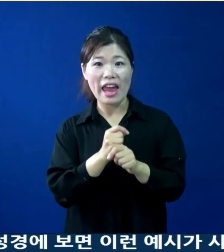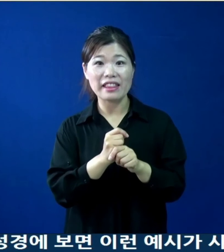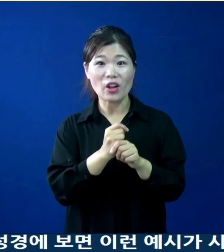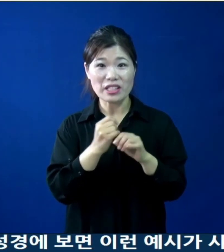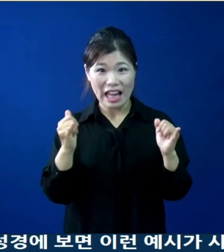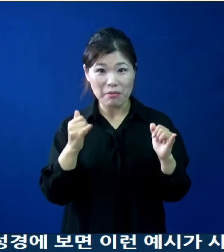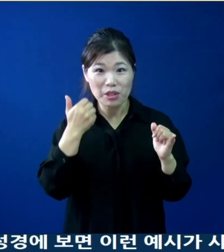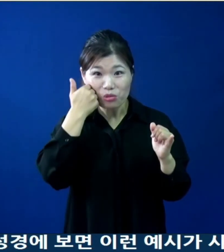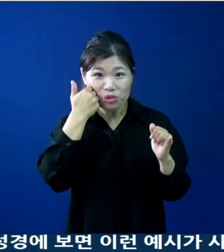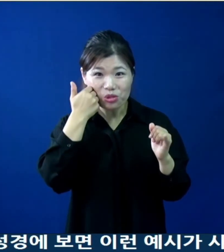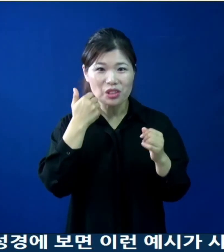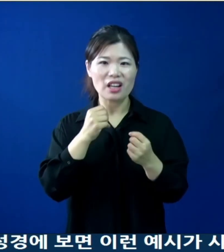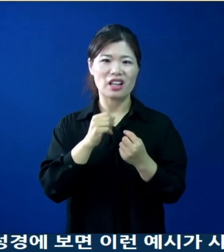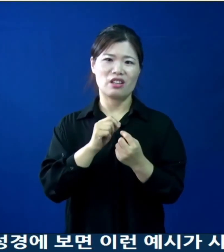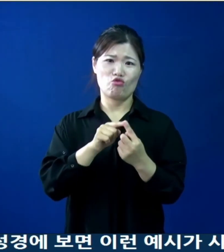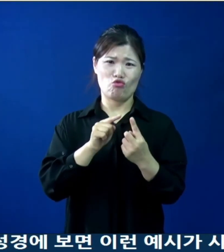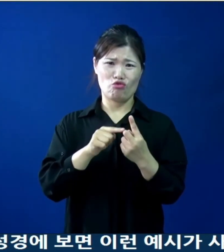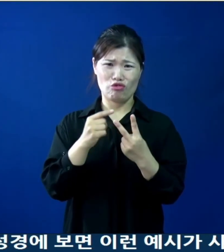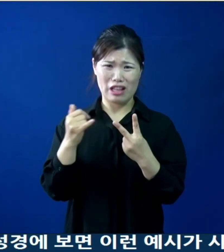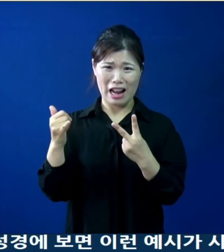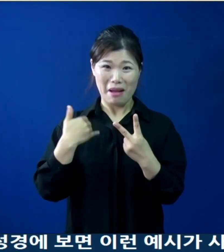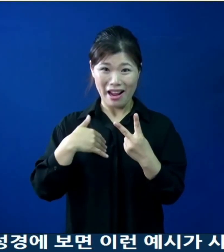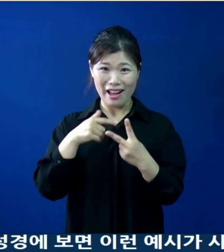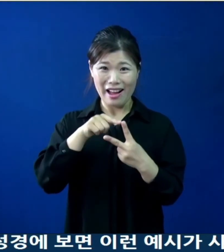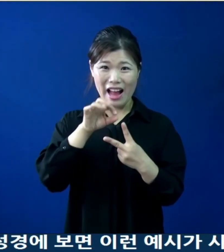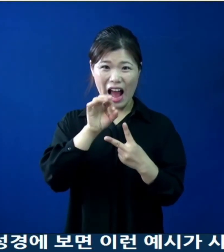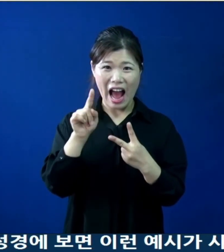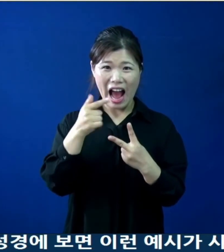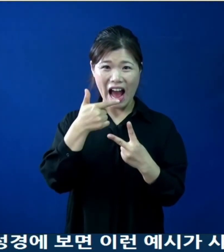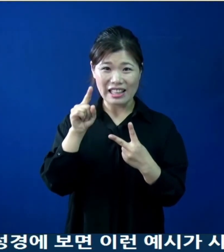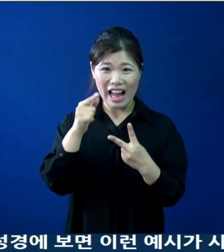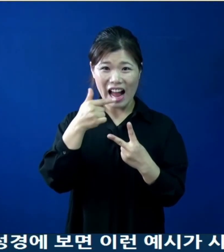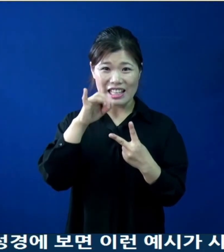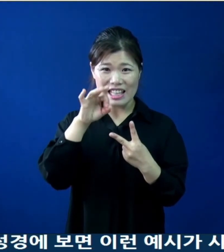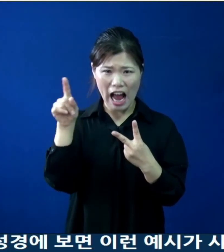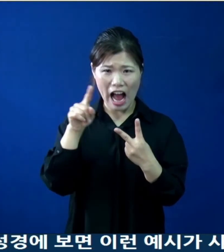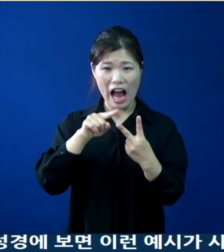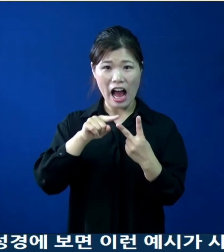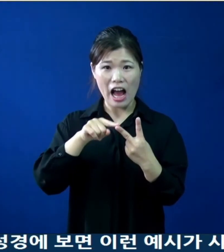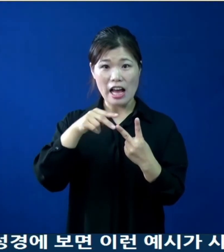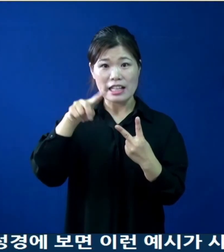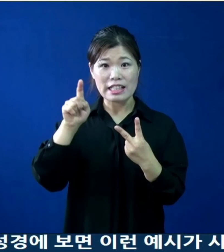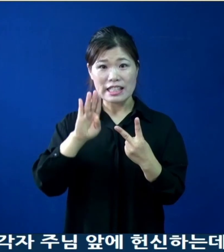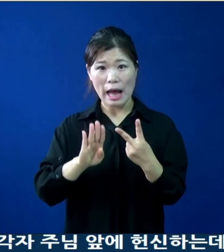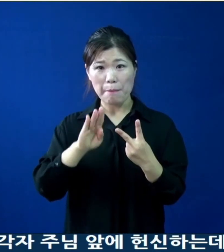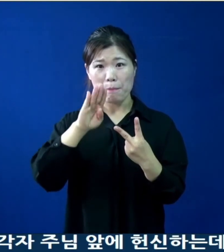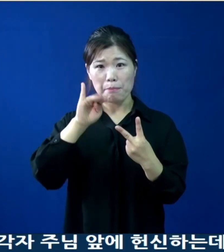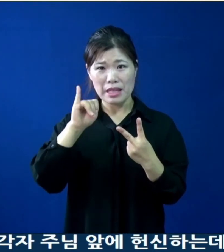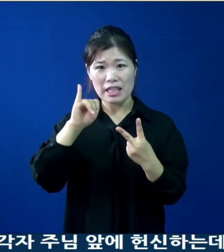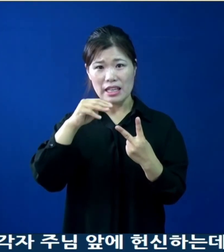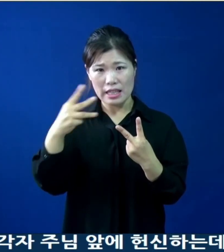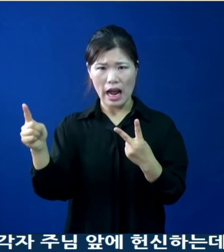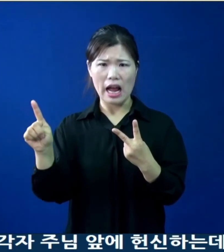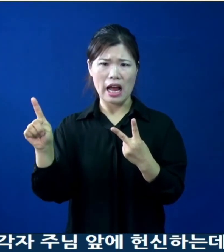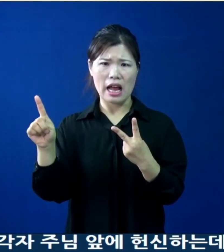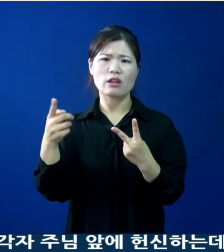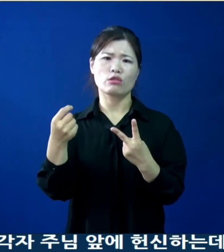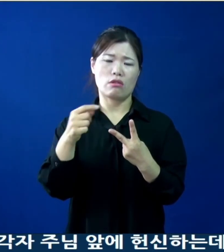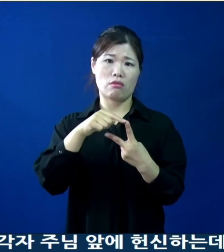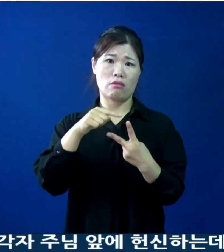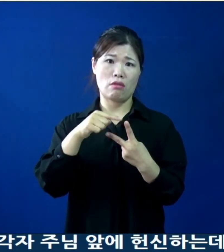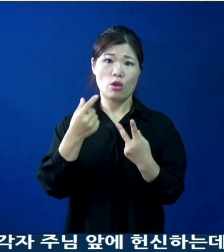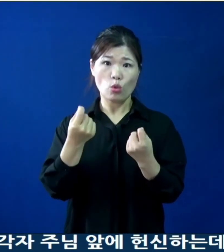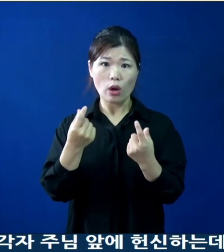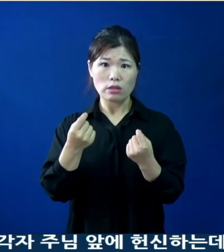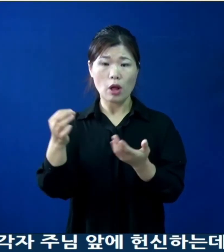아나니아, 삽비라죠. 여러분, 아나니아가 이런 케이스로 그냥 즉사하는 거예요. 하나님이 치셔서